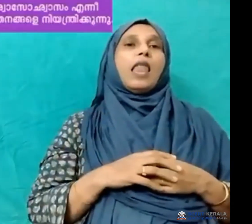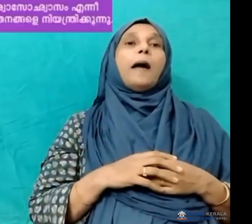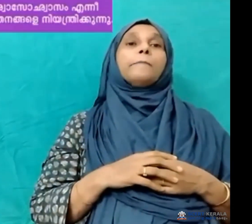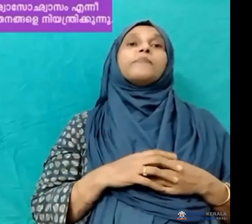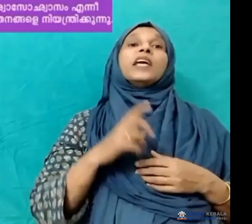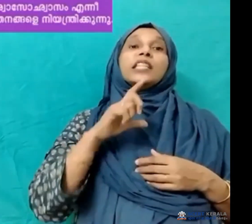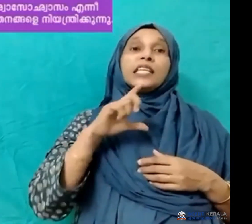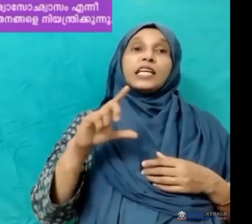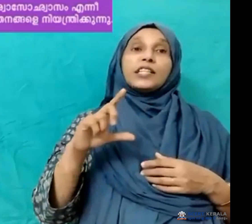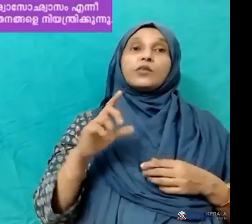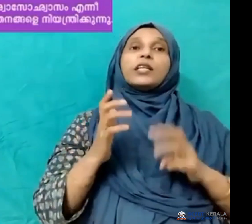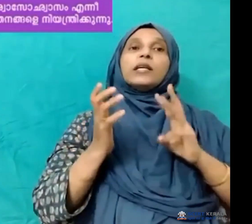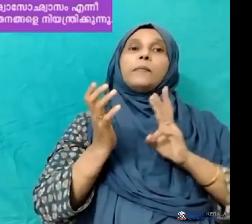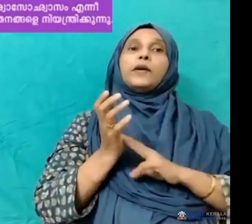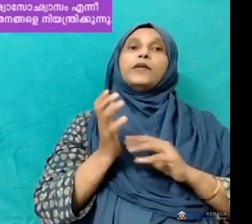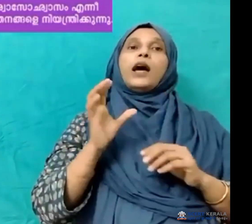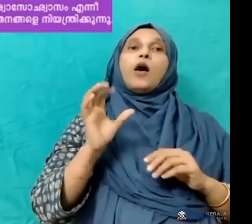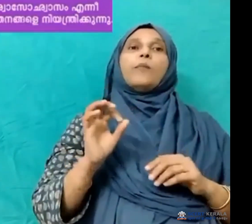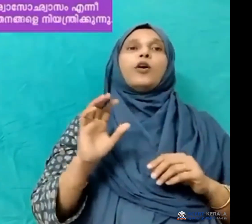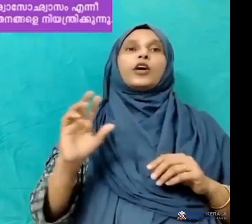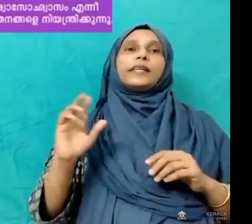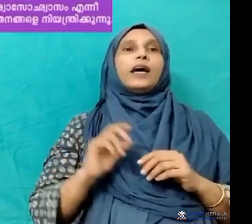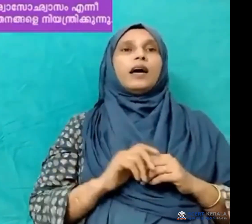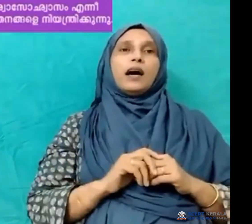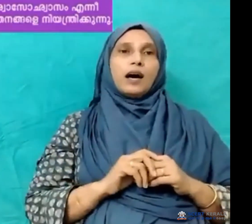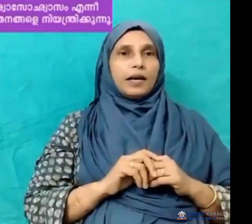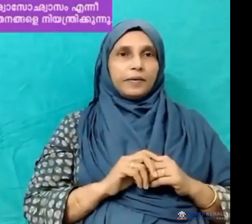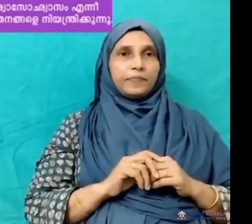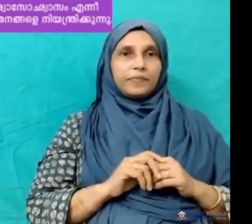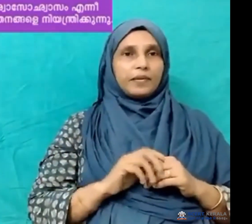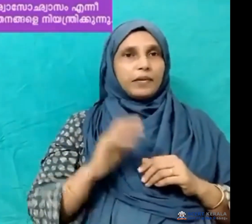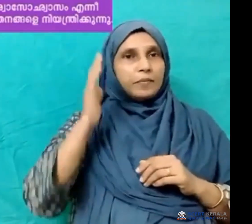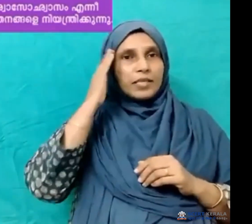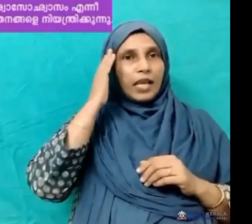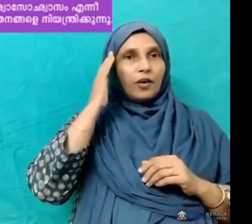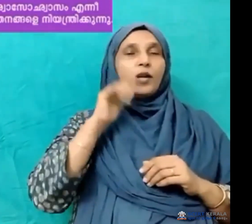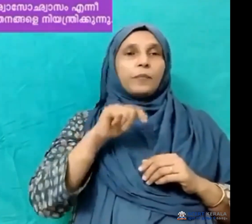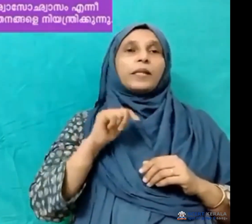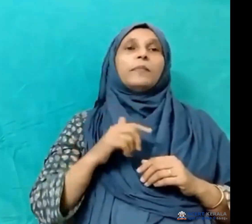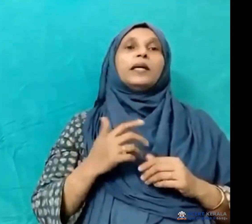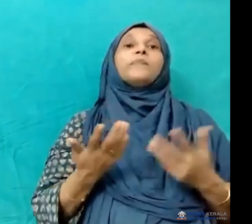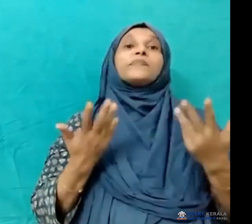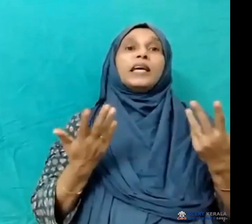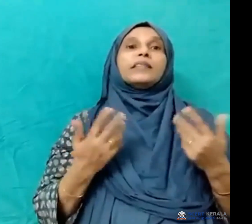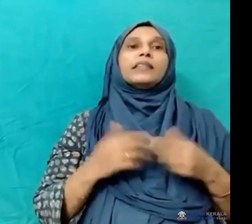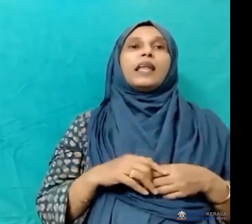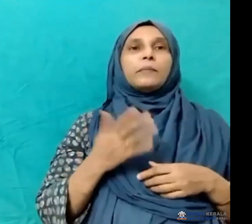എല്ലാം നിയന്ത്രിക്കുന്നത് മെഡുല്ല ഒബ്ലോങ്കേറ്റ ആണ്. മനസ്സിലായോ? ഇപ്പൊ നമ്മള് എന്തെല്ലാം